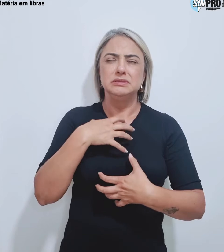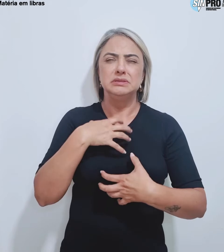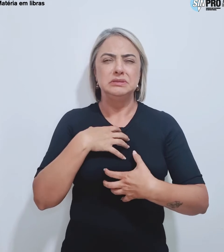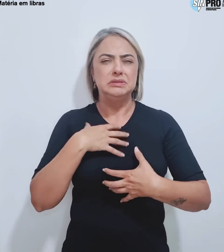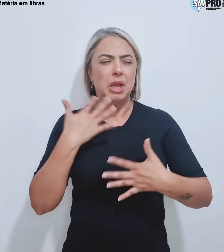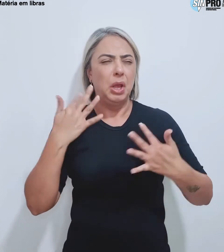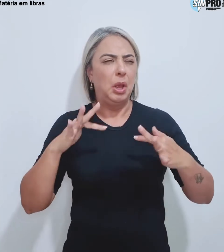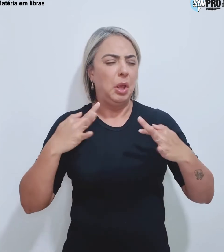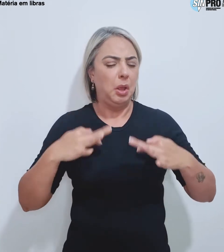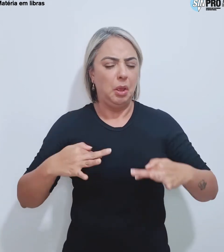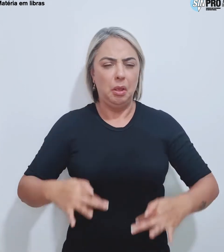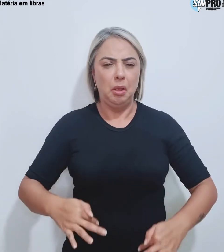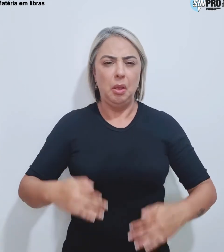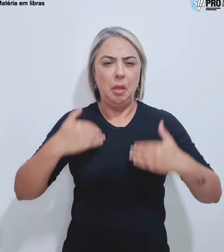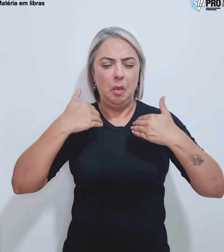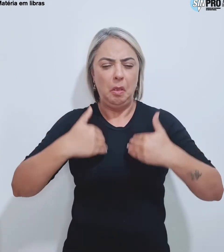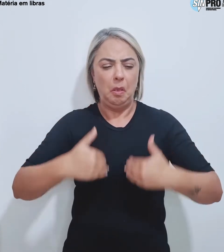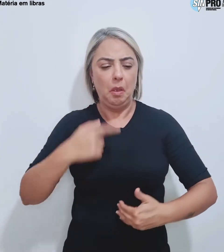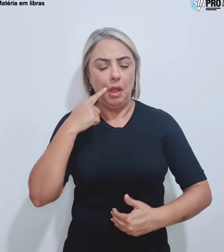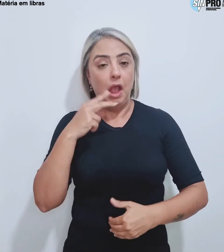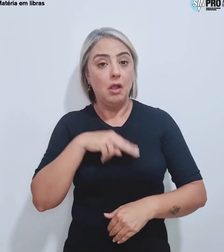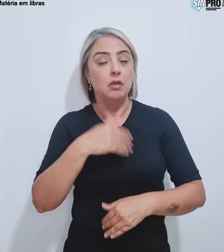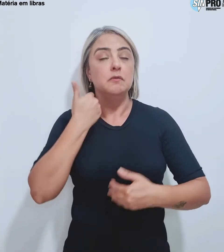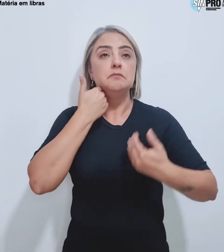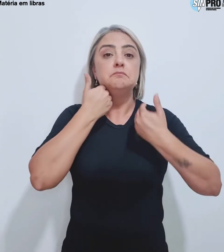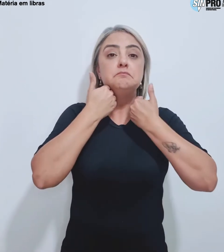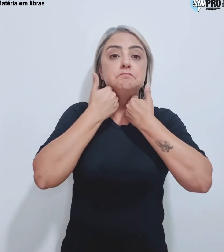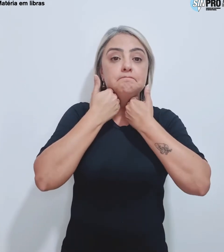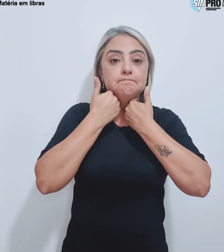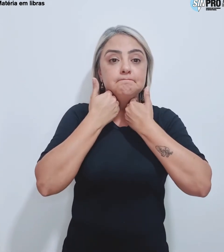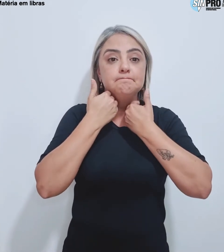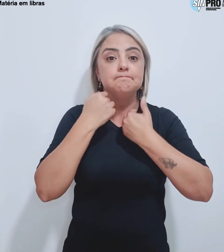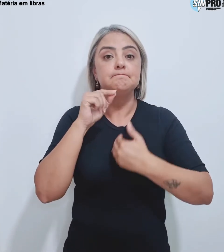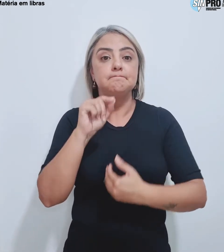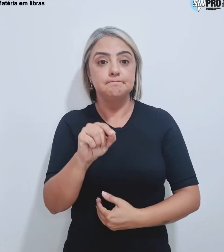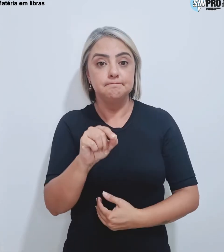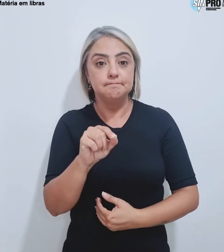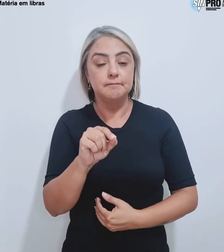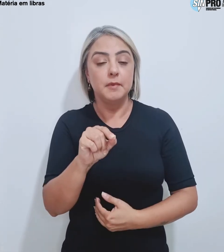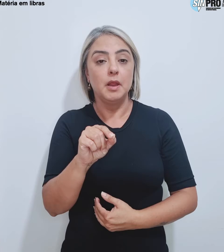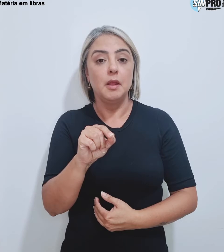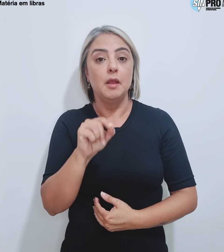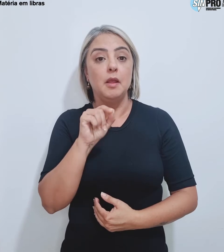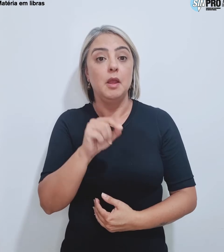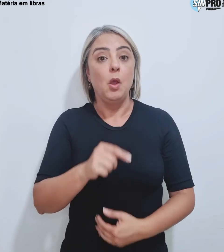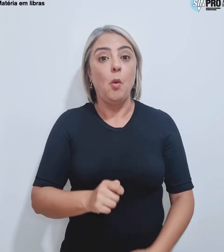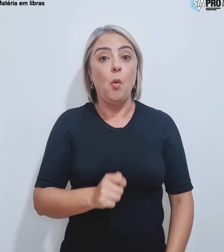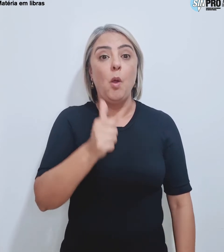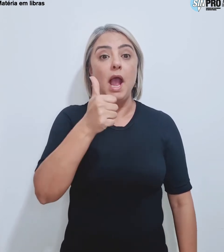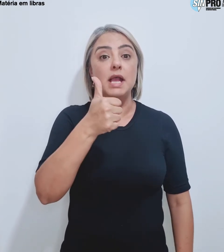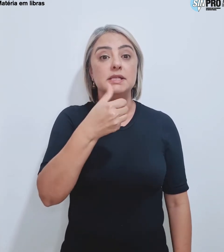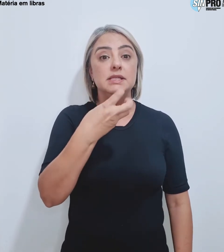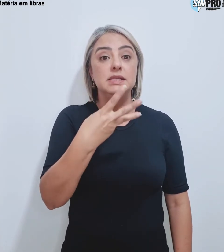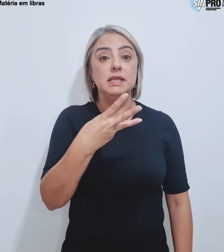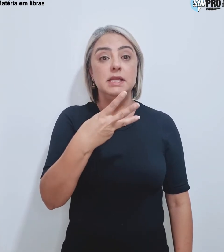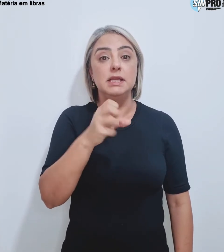sentir dores no corpo. Ao aferir a temperatura, o termômetro marcou quase